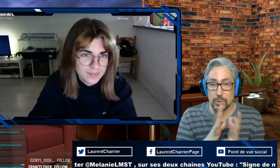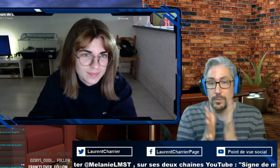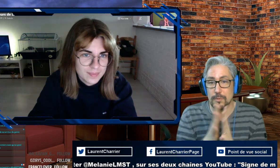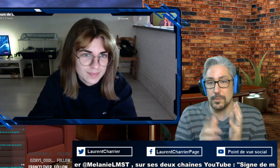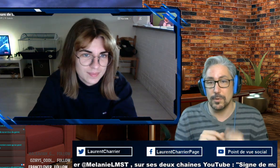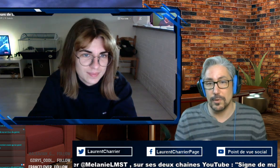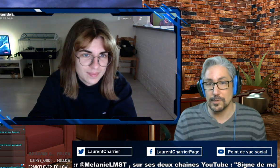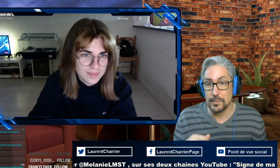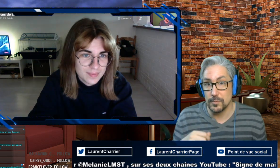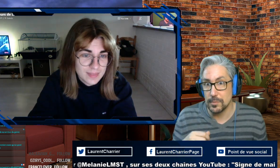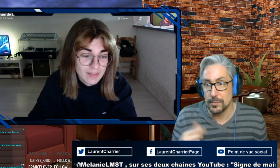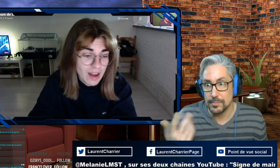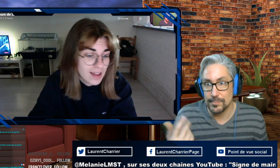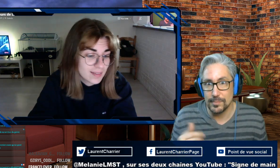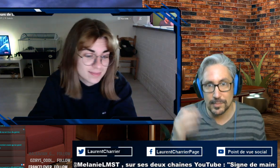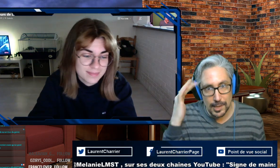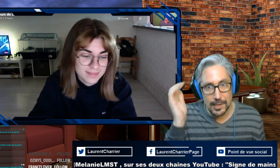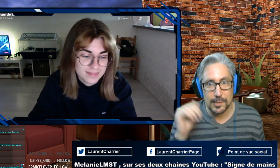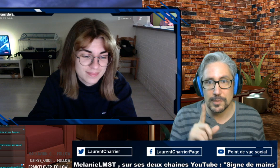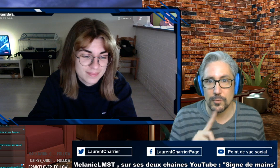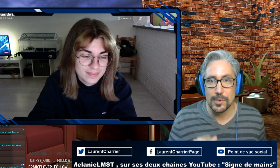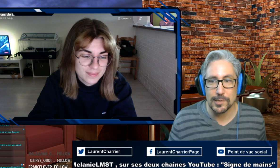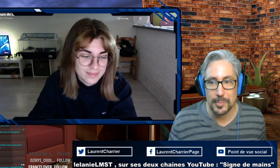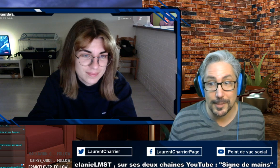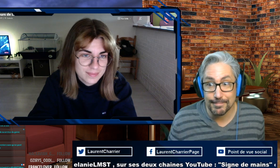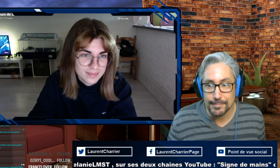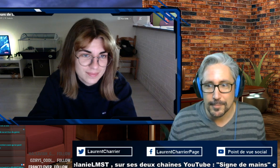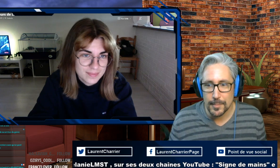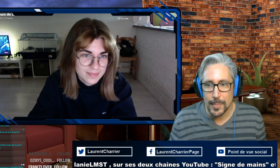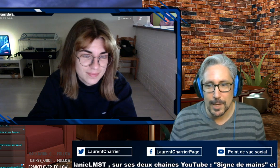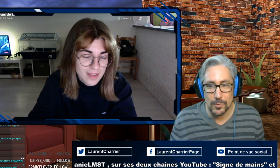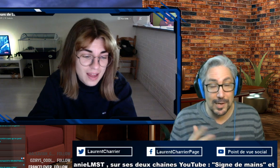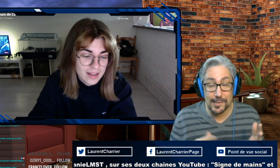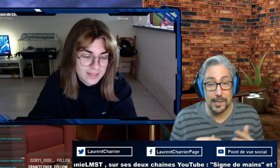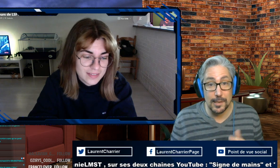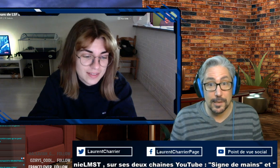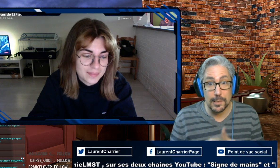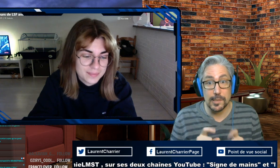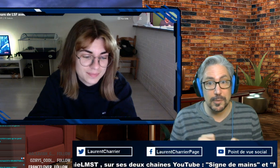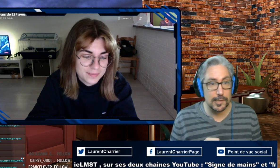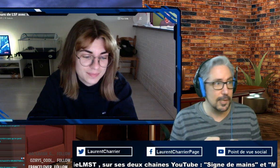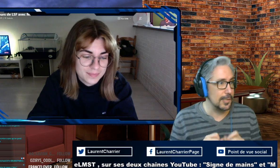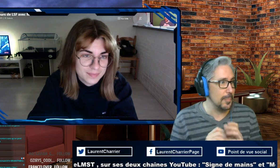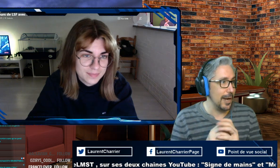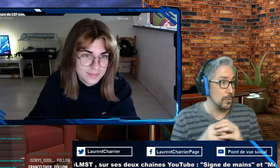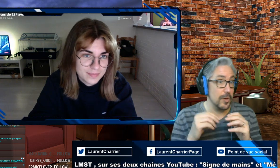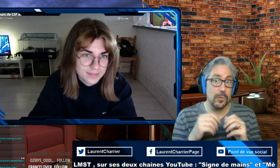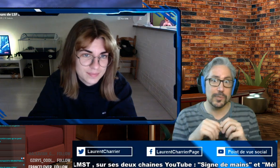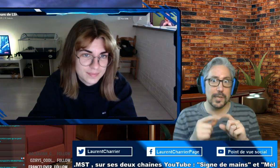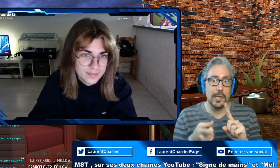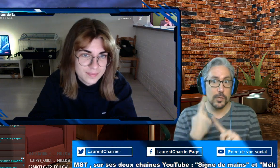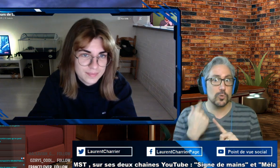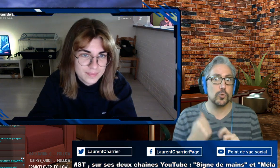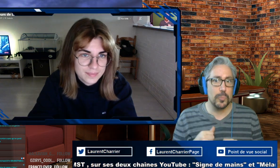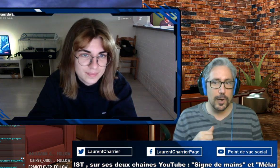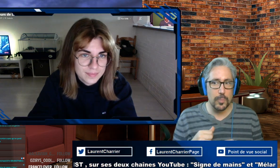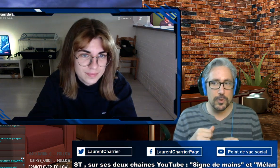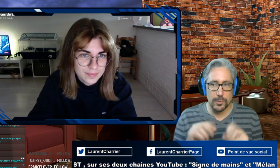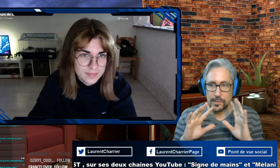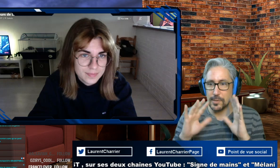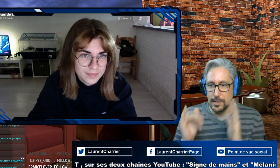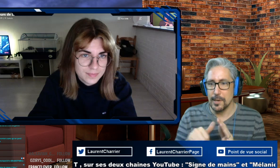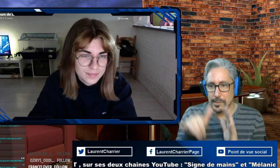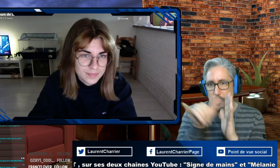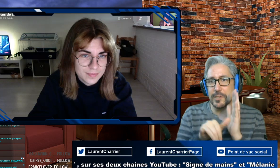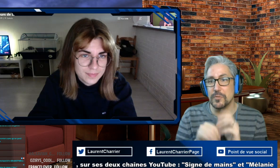rien parce que les signes, si vous ne connaissez pas. Donc là, c'est pareil. Donc vraiment, c'est super